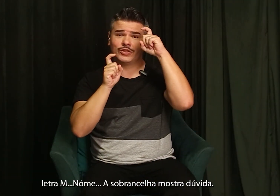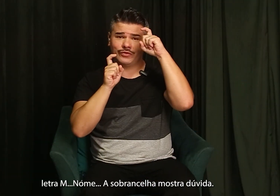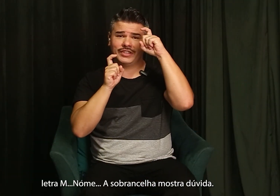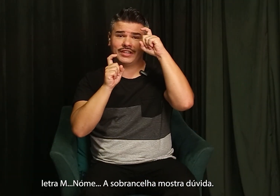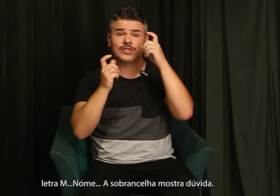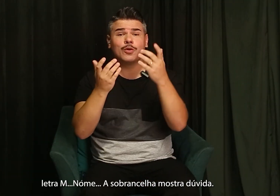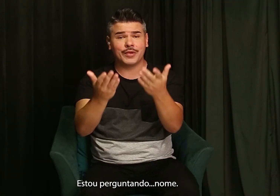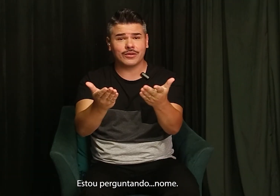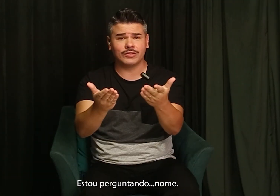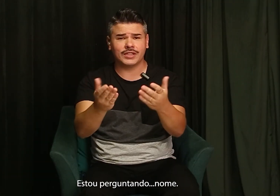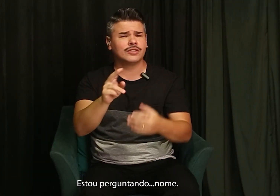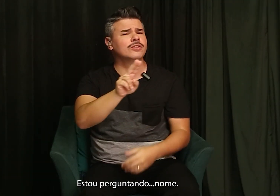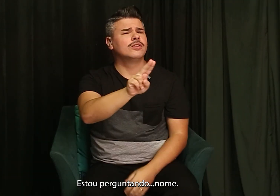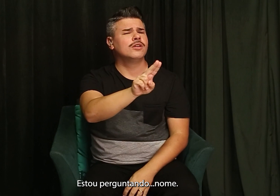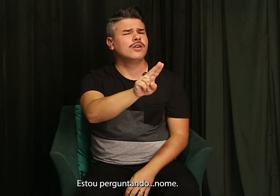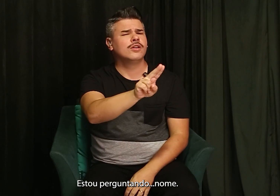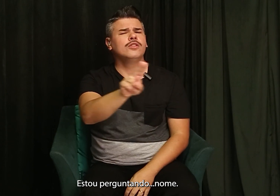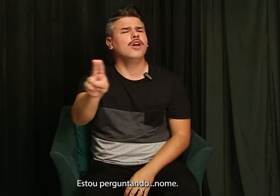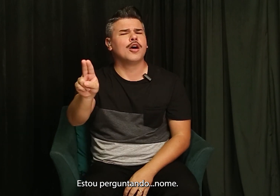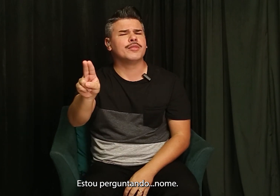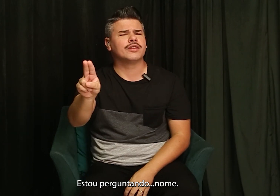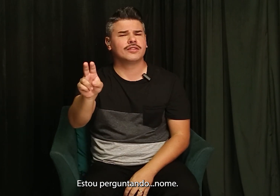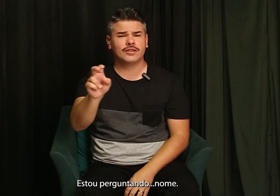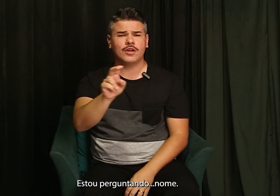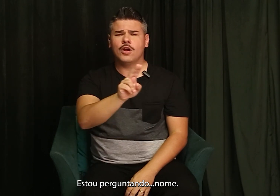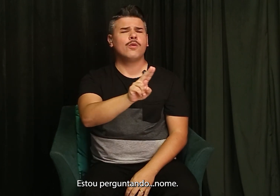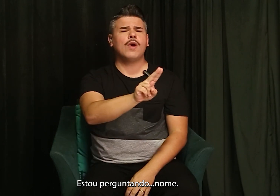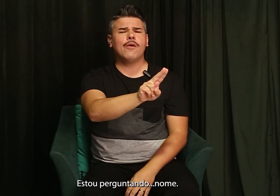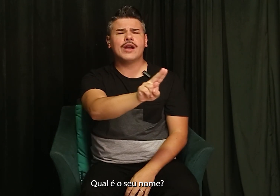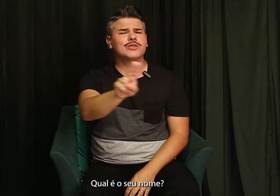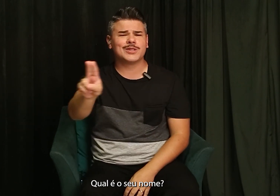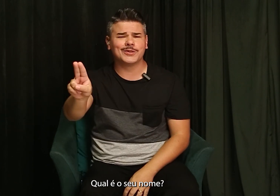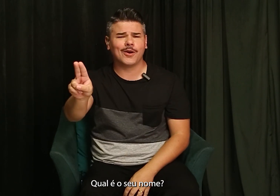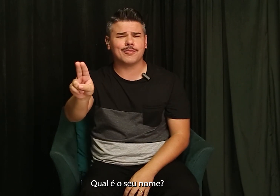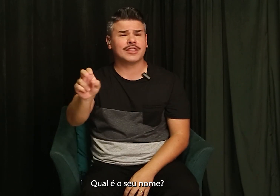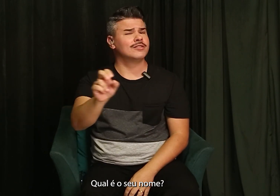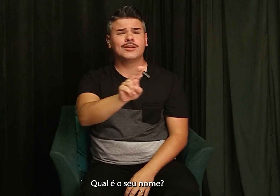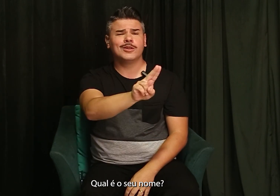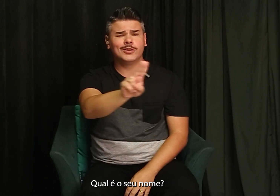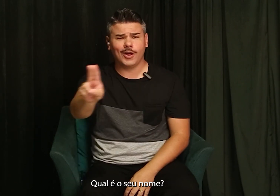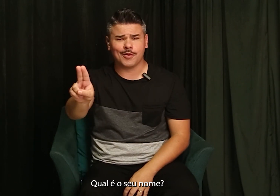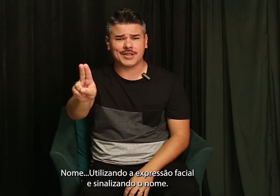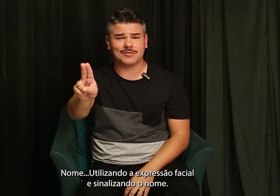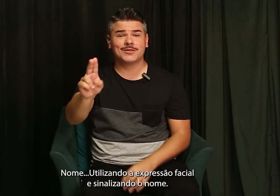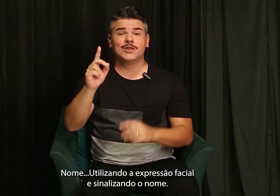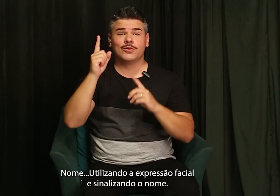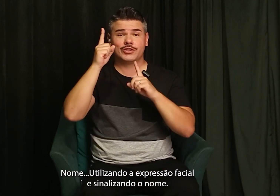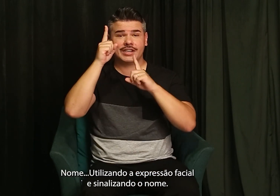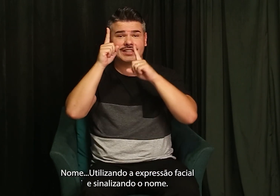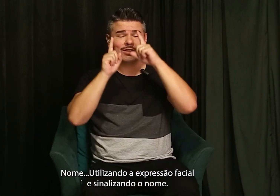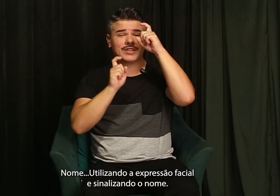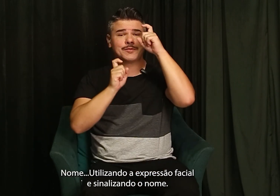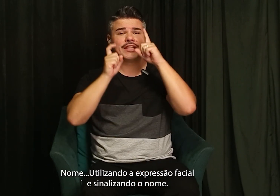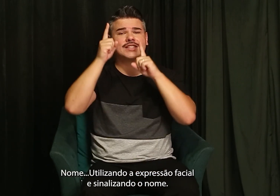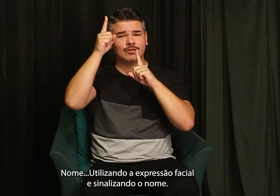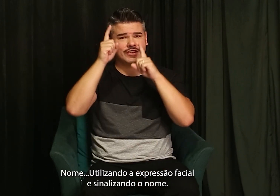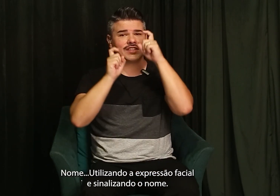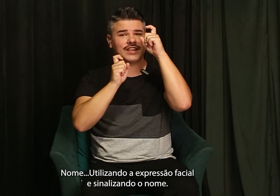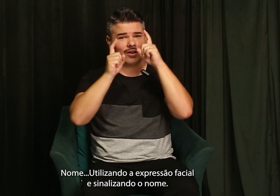mostra a dúvida. Estou perguntando. Nome. Qual é o seu nome? Nome. Utilizando a expressão